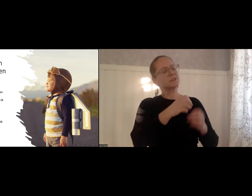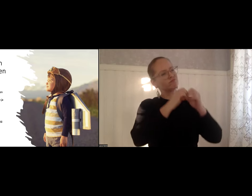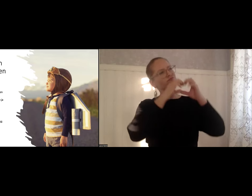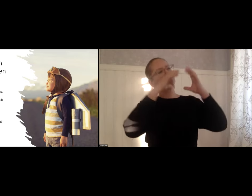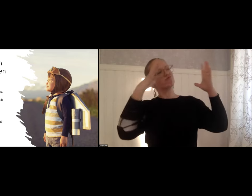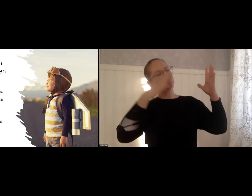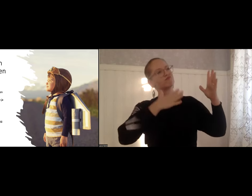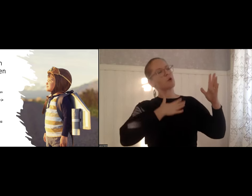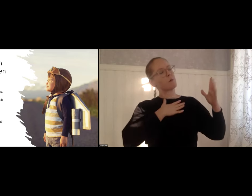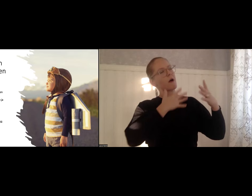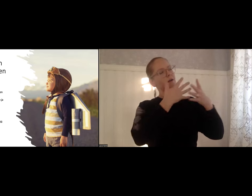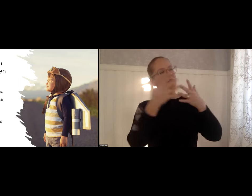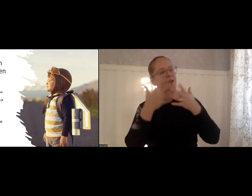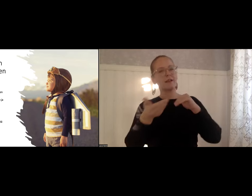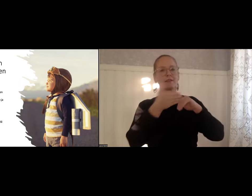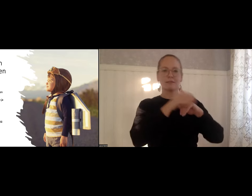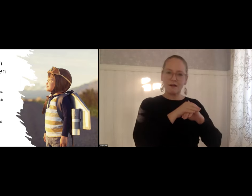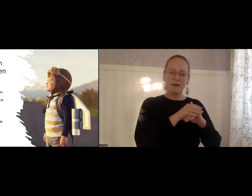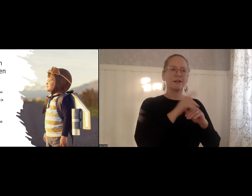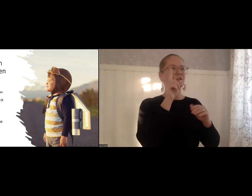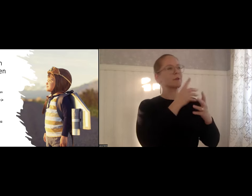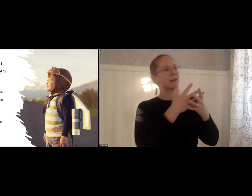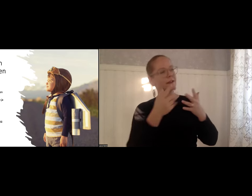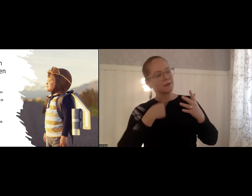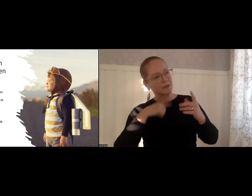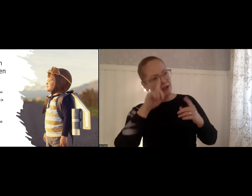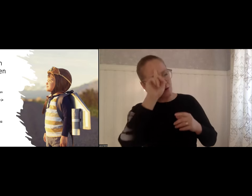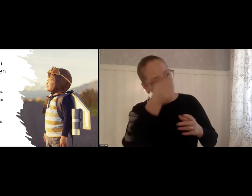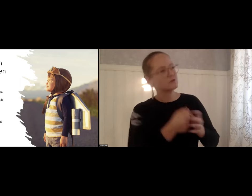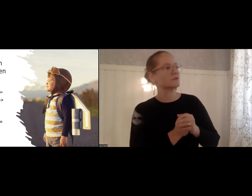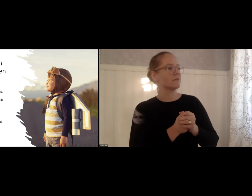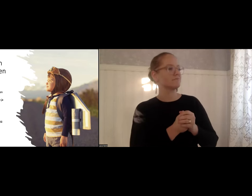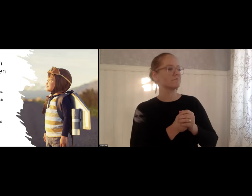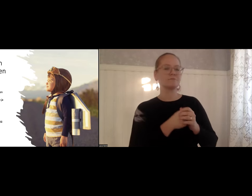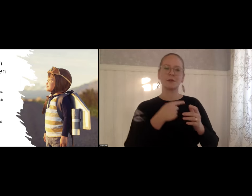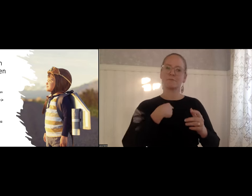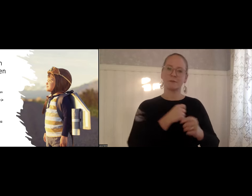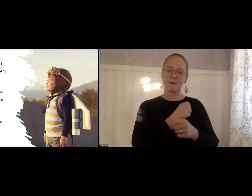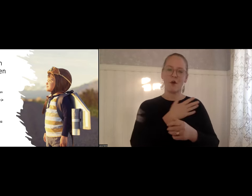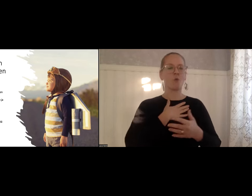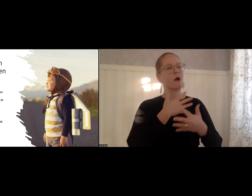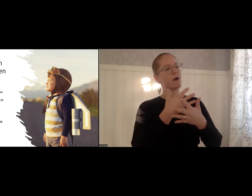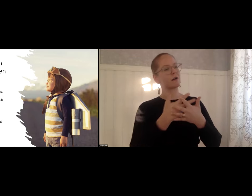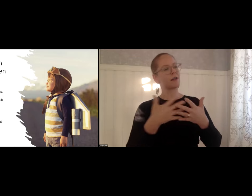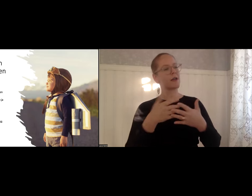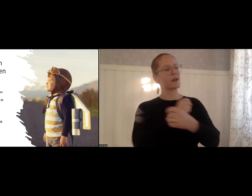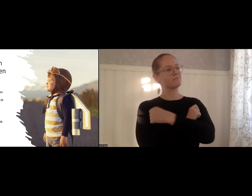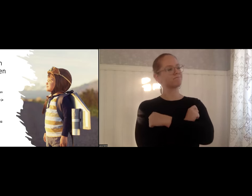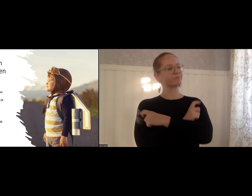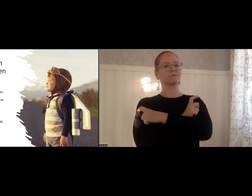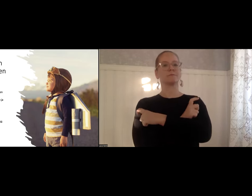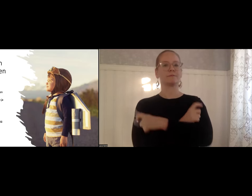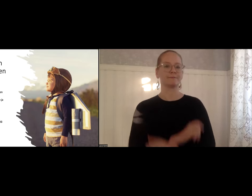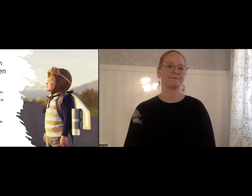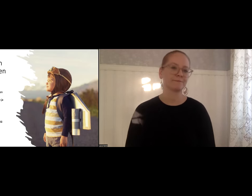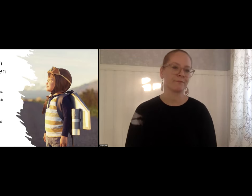että lapsen tietoisuutta omasta kielestä tuetaan. Niin, että lapsella on selkeä käsitys siitä, että mitä se minun kielitaito voi